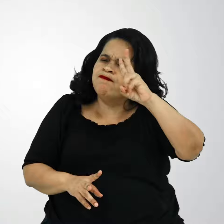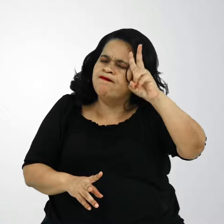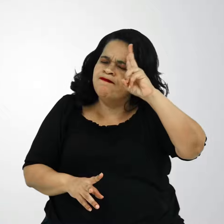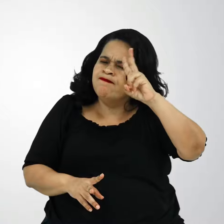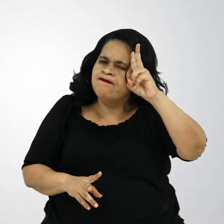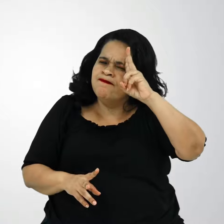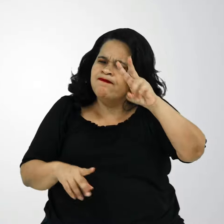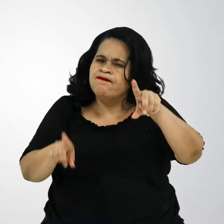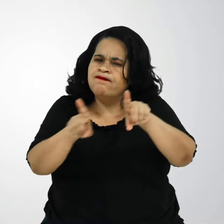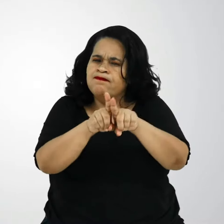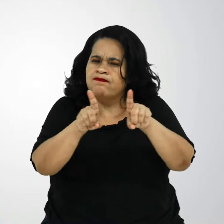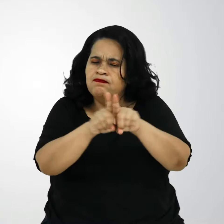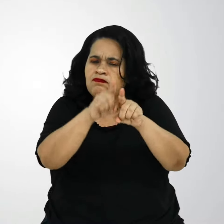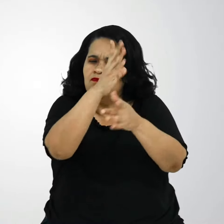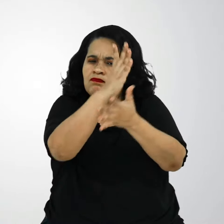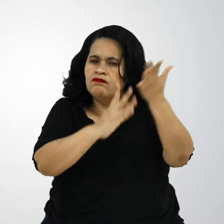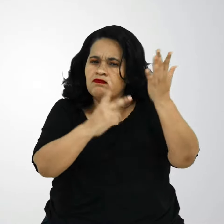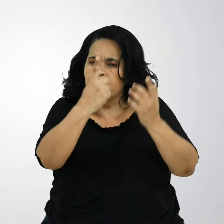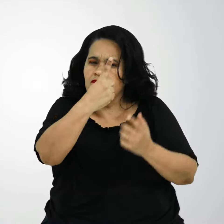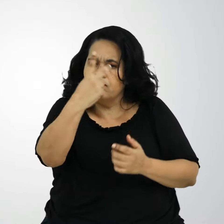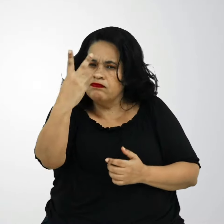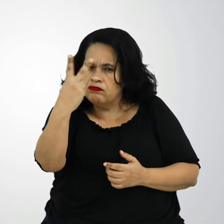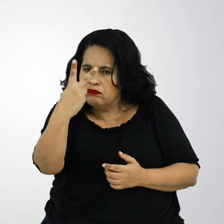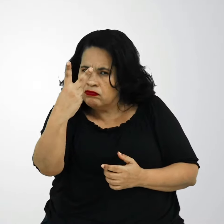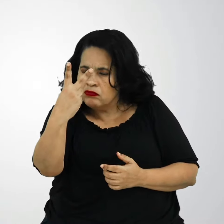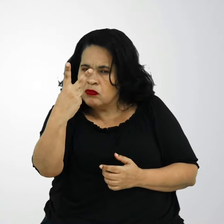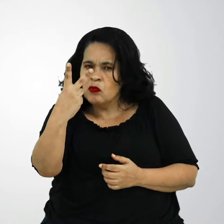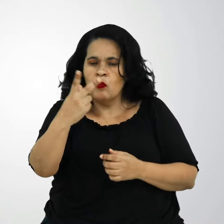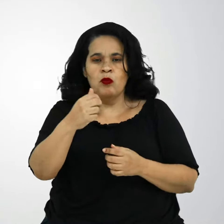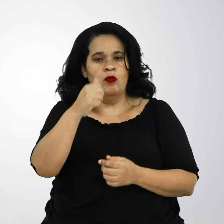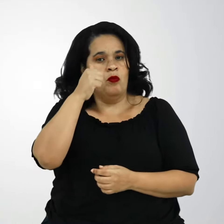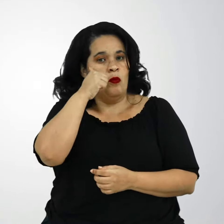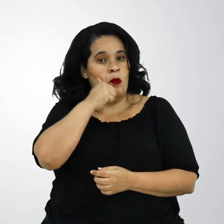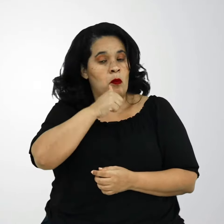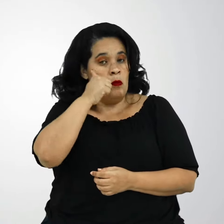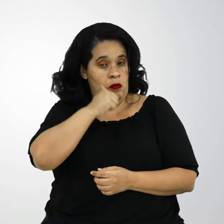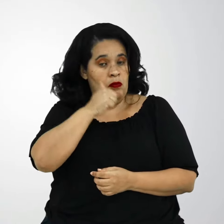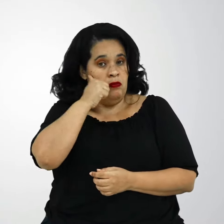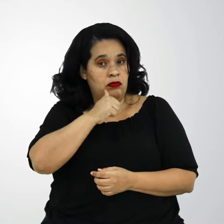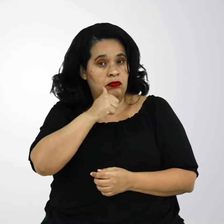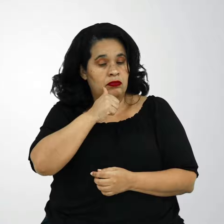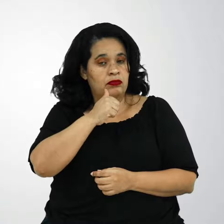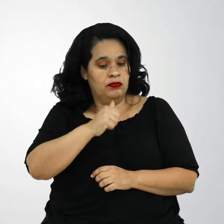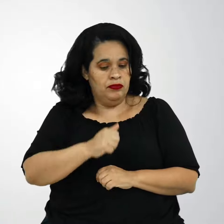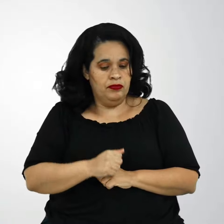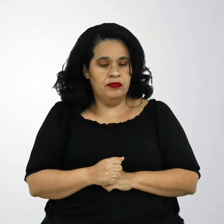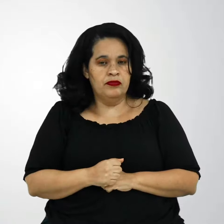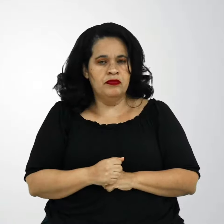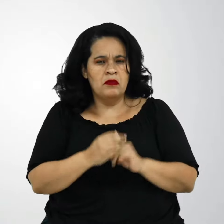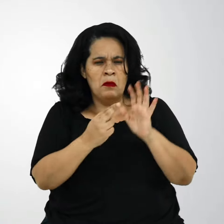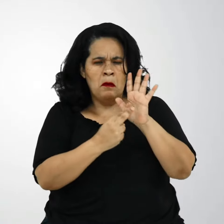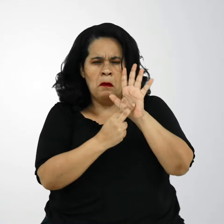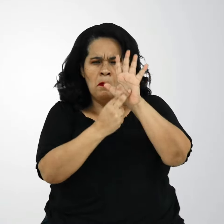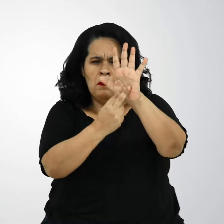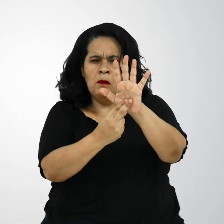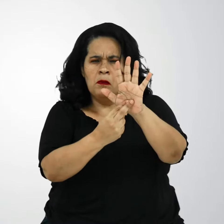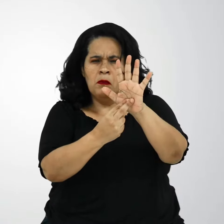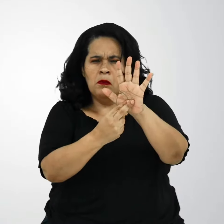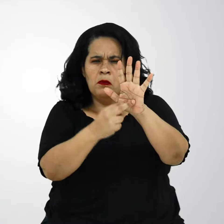tem no capítulo 12 a mulher que dá a luz ao Messias, né? Que é uma referência ao próprio povo de